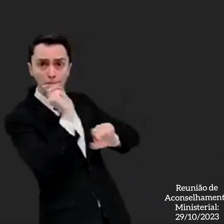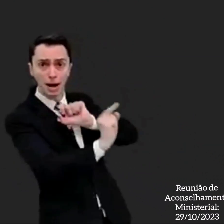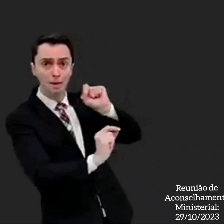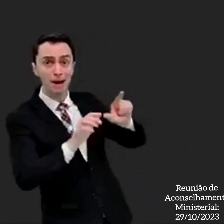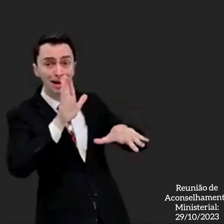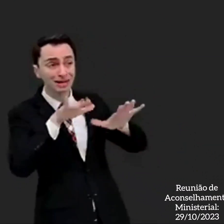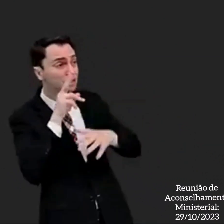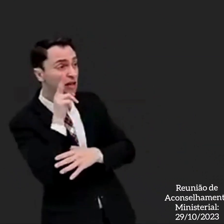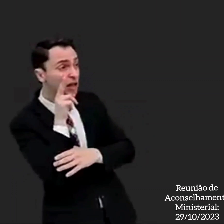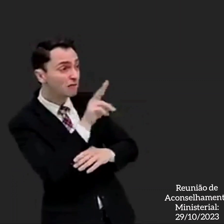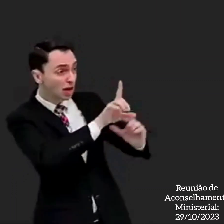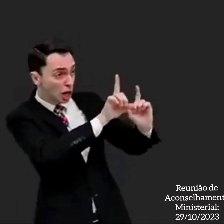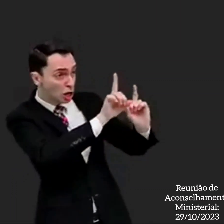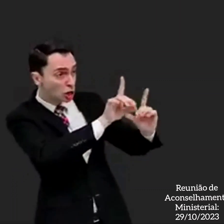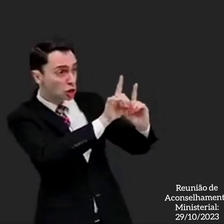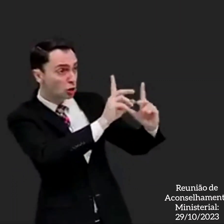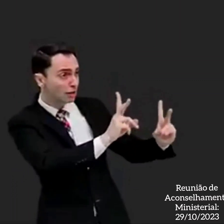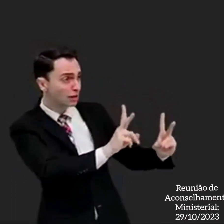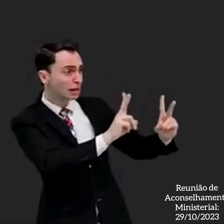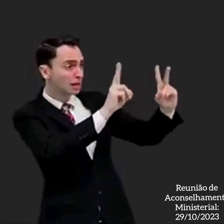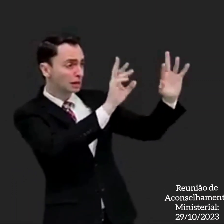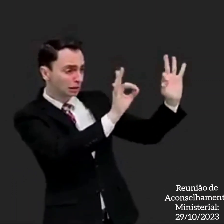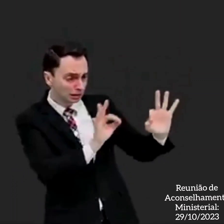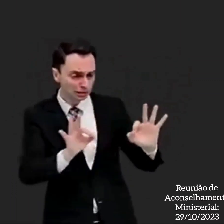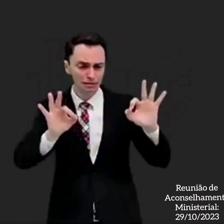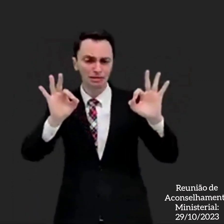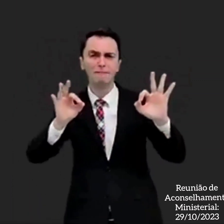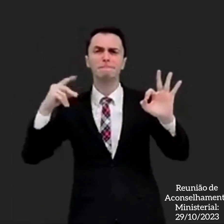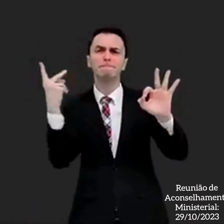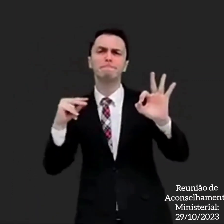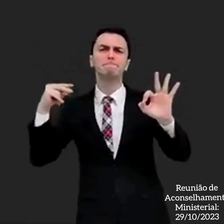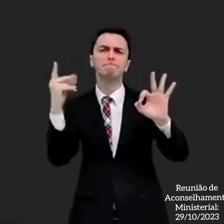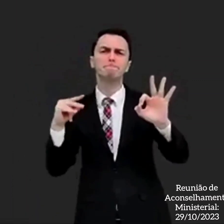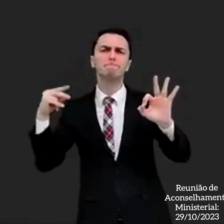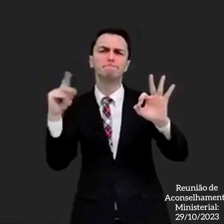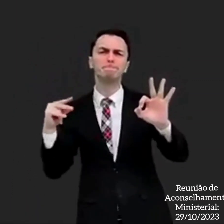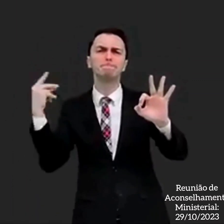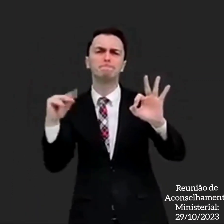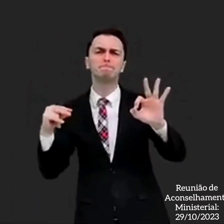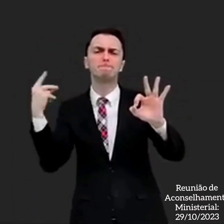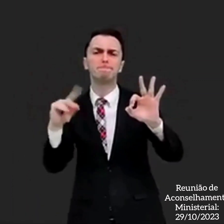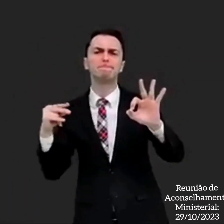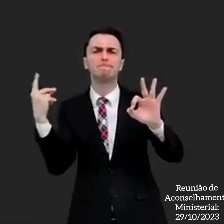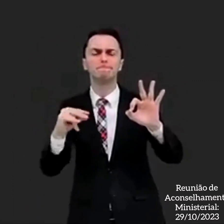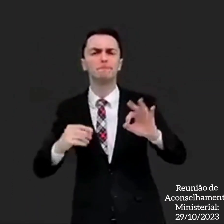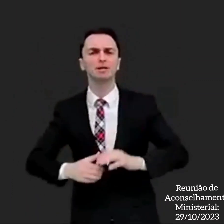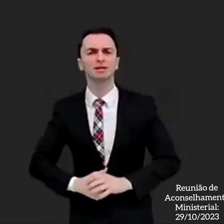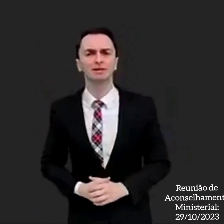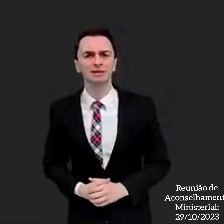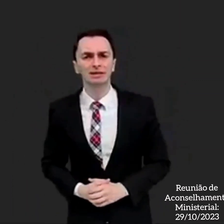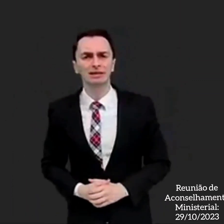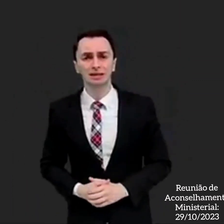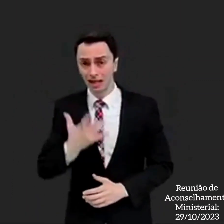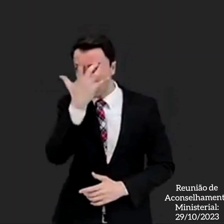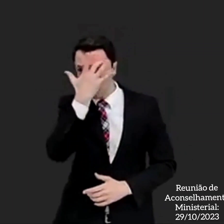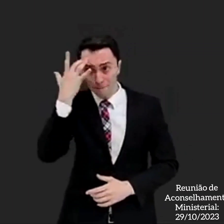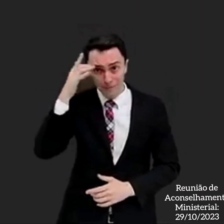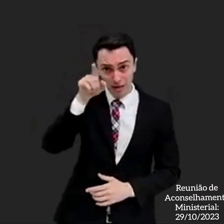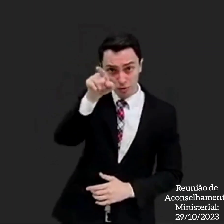comentando algumas palavras fora do contexto por nós proposto. Esses